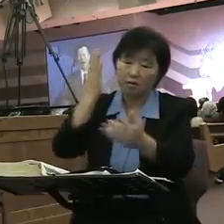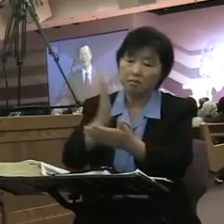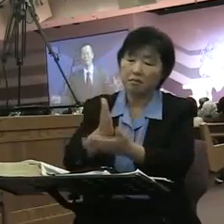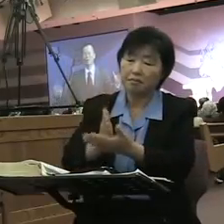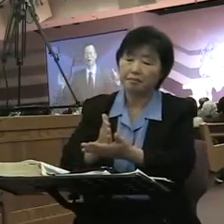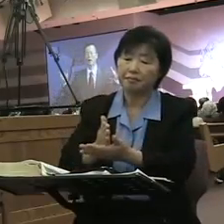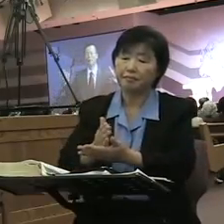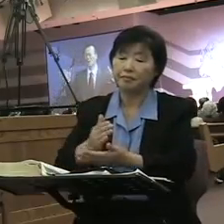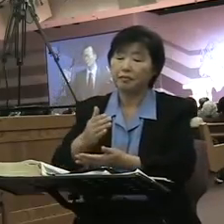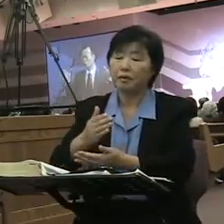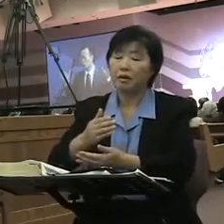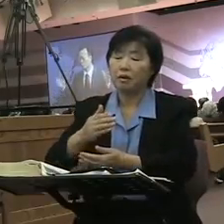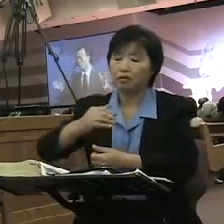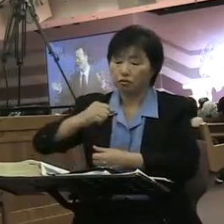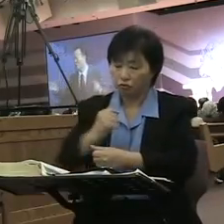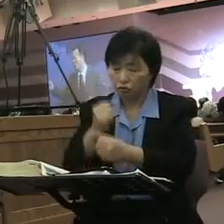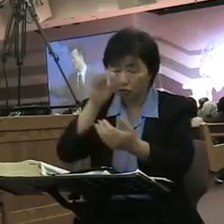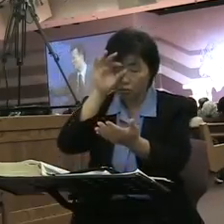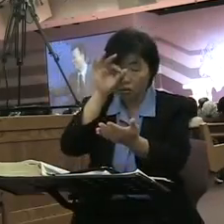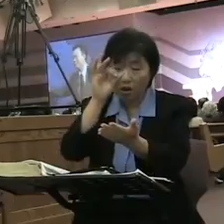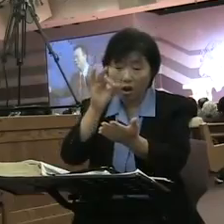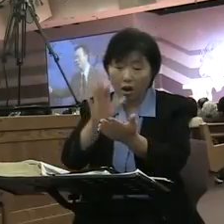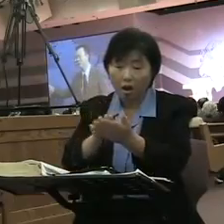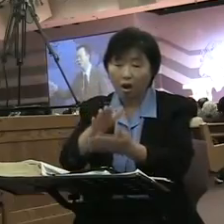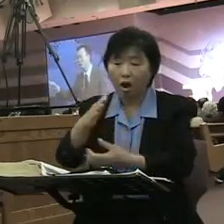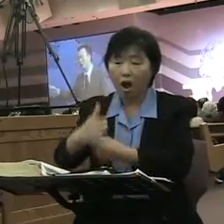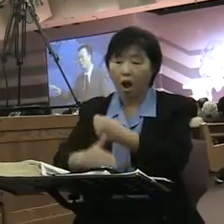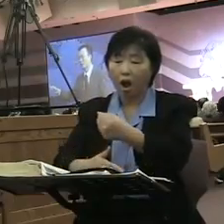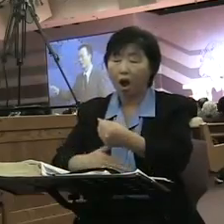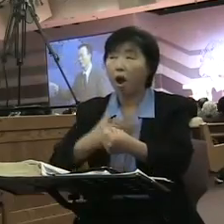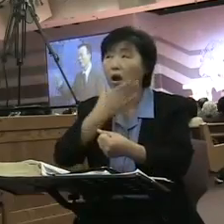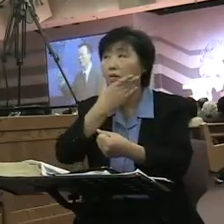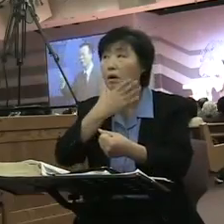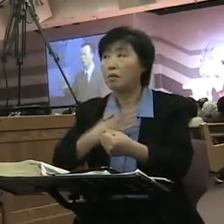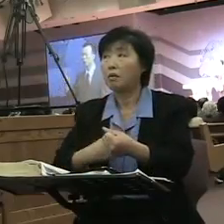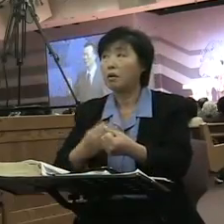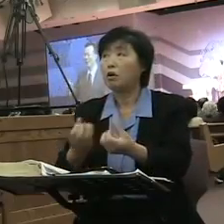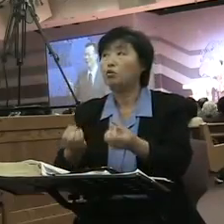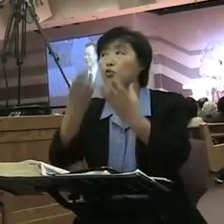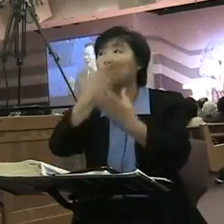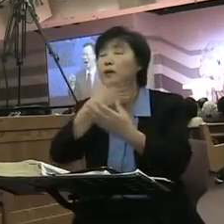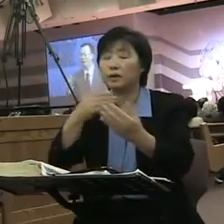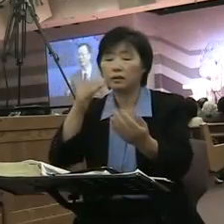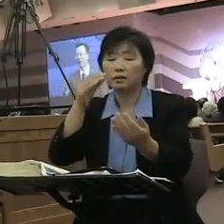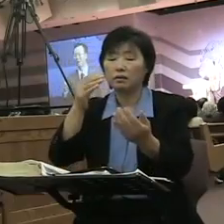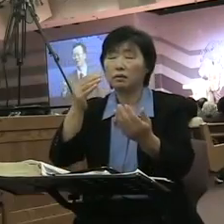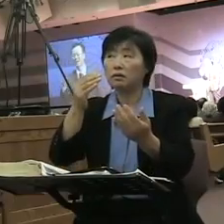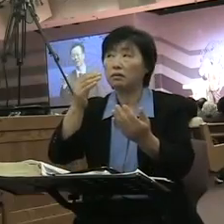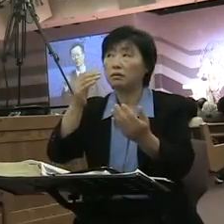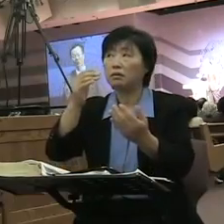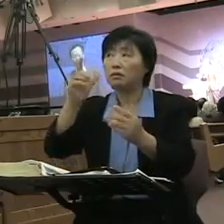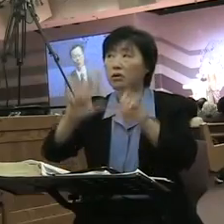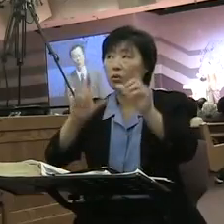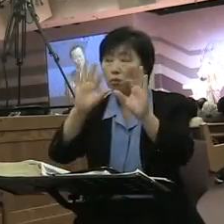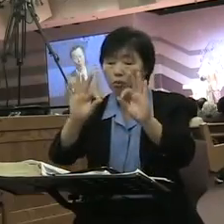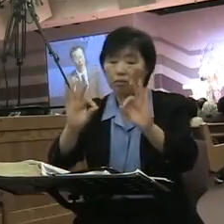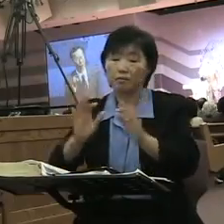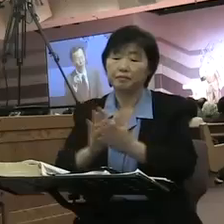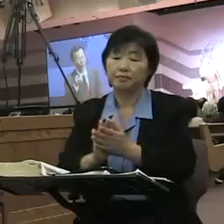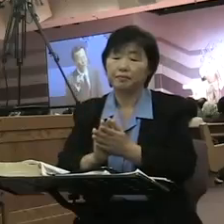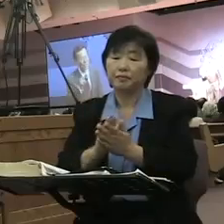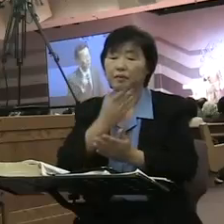하면서 하나님께서 아브라함을 축복하시는 그 장면을 우리가 보잖아요. 본 후에 아브라함이 그